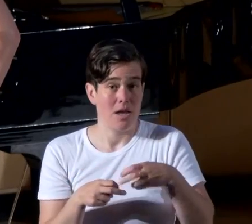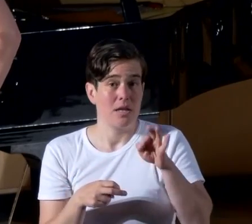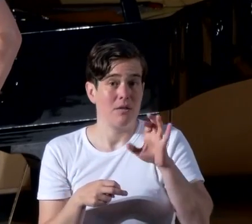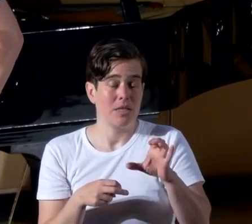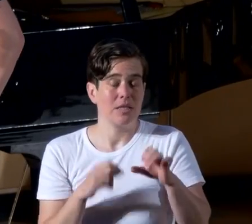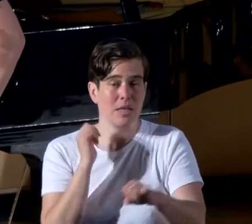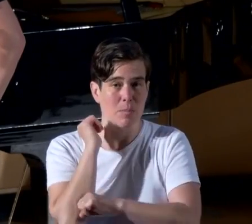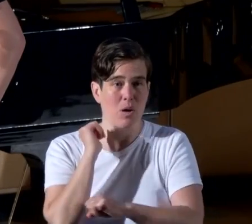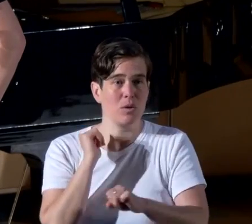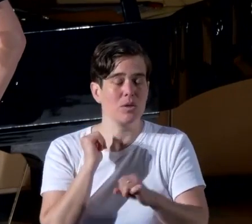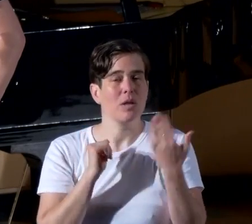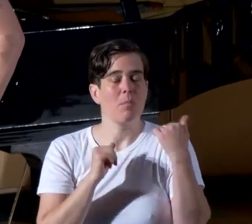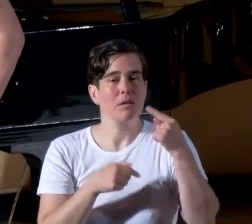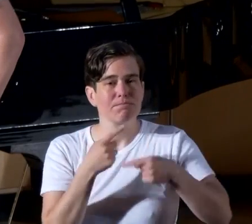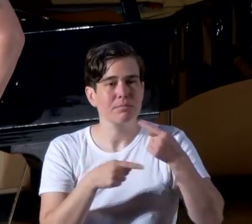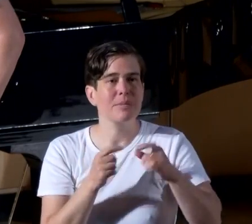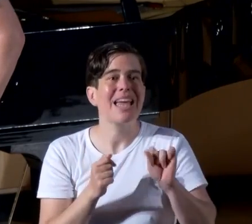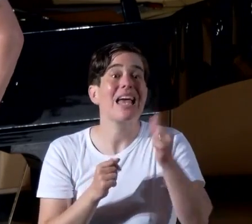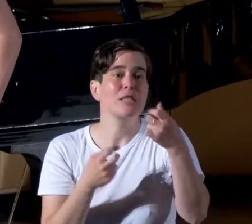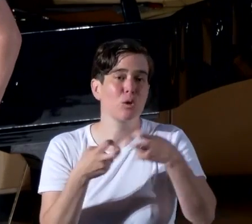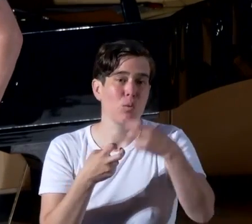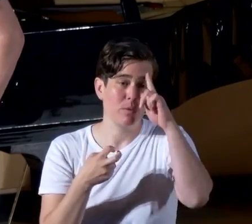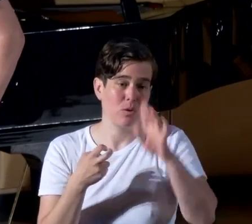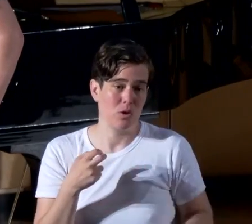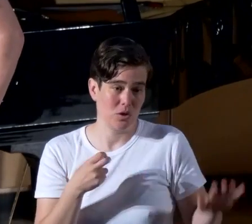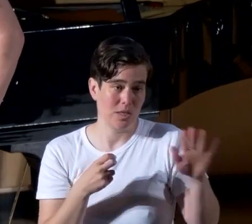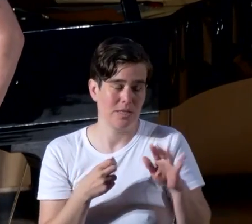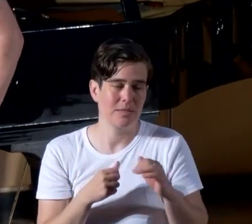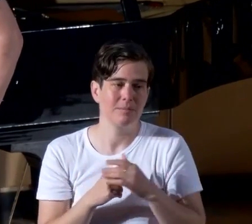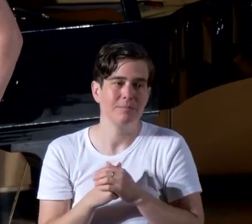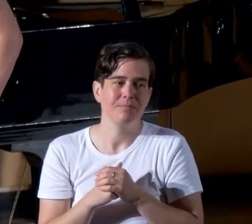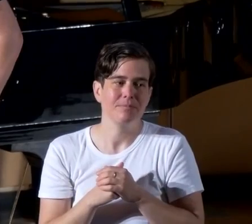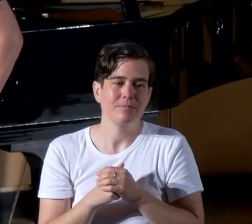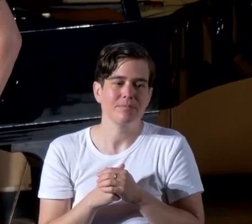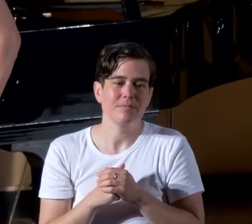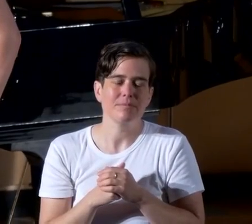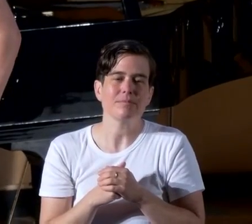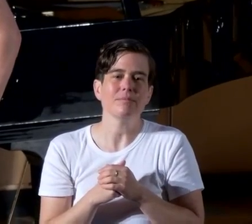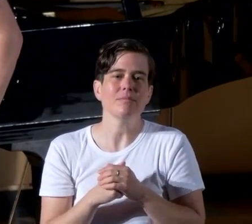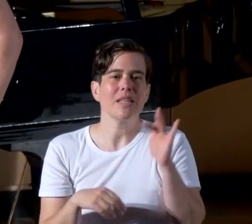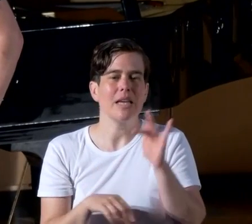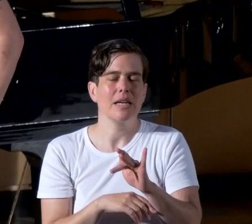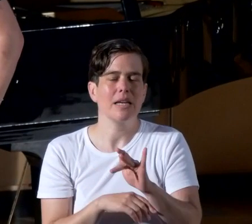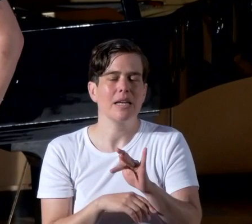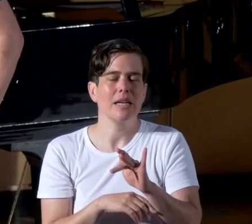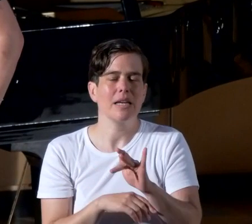dann damals auch so weit, dass wir der erste Club in Deutschland gewesen sind, die den Kampf gegen Rassismus,